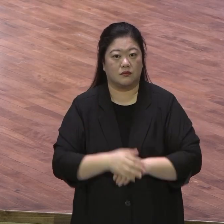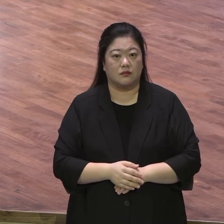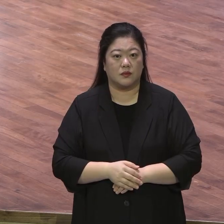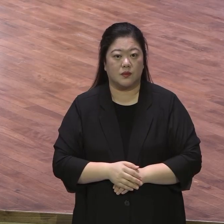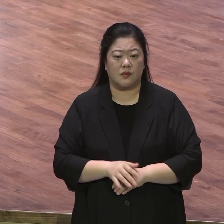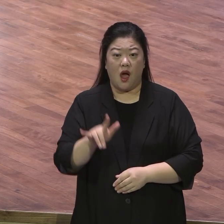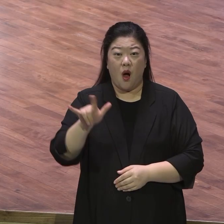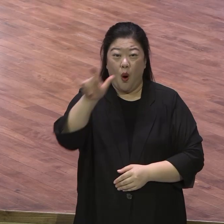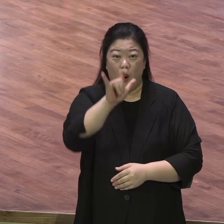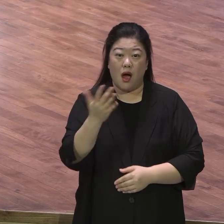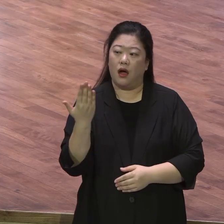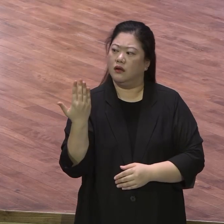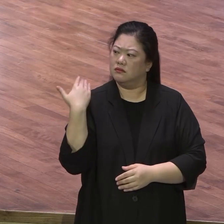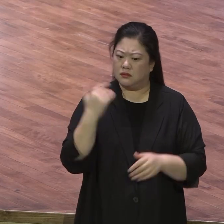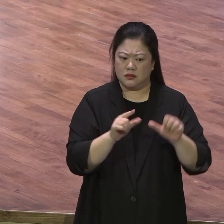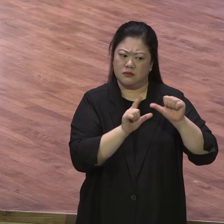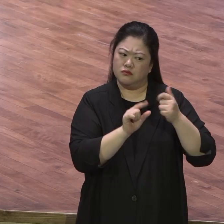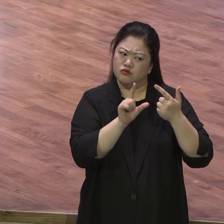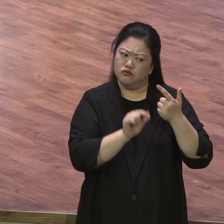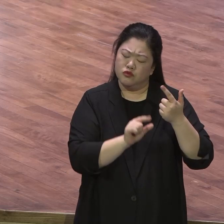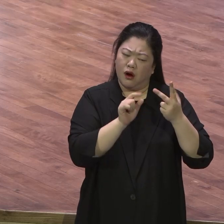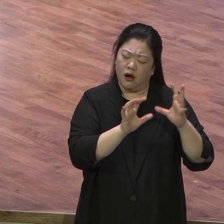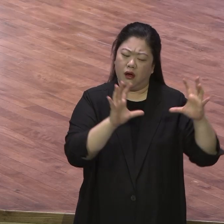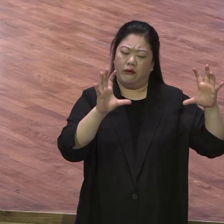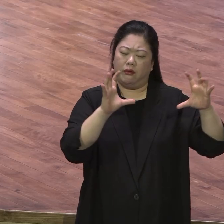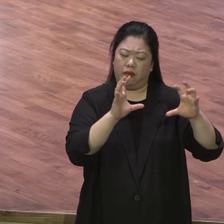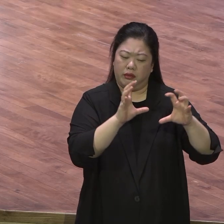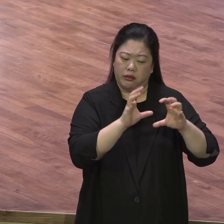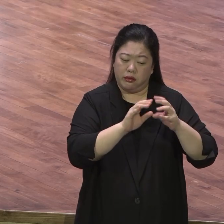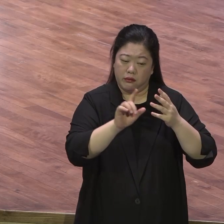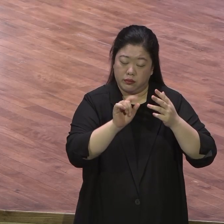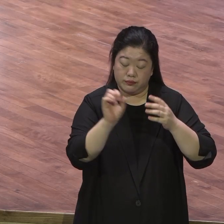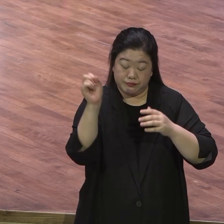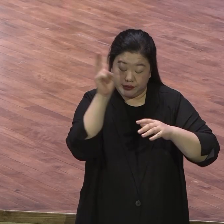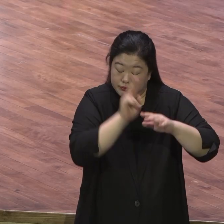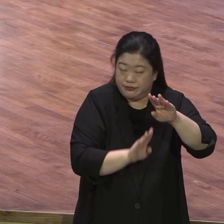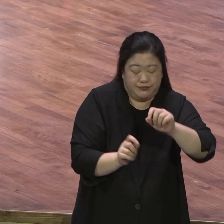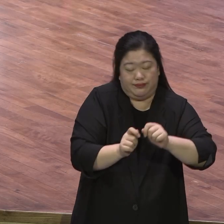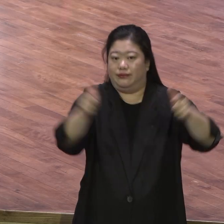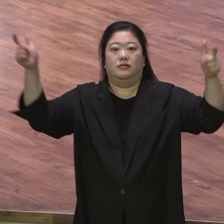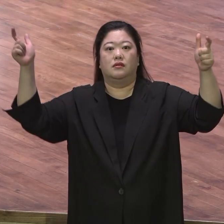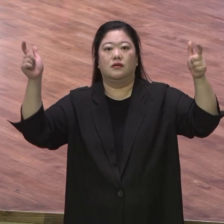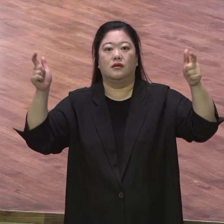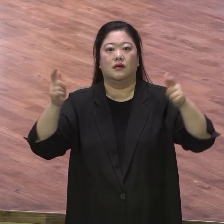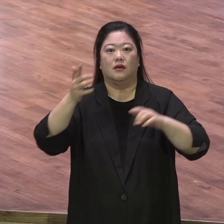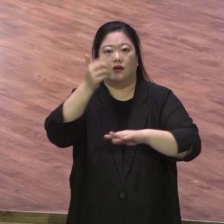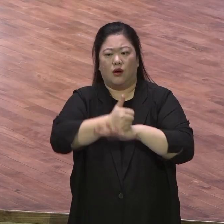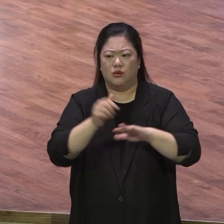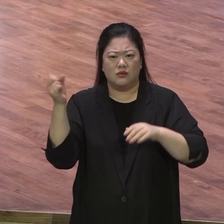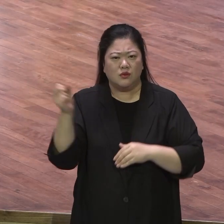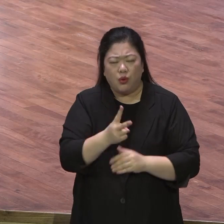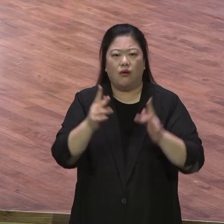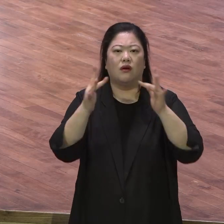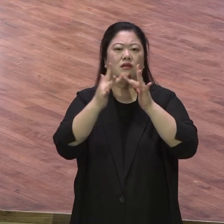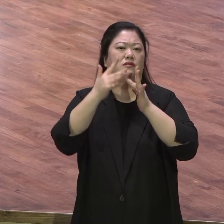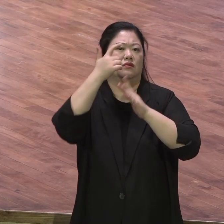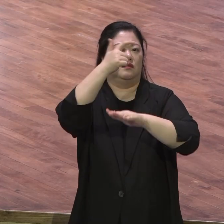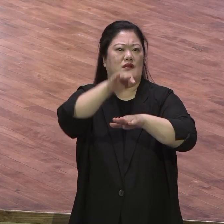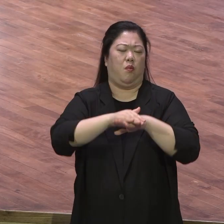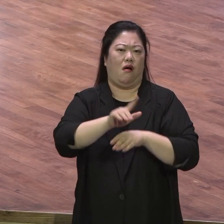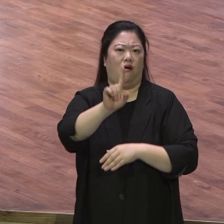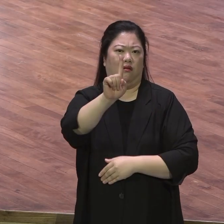그렇게 확산이 되면서 비대면 예배만 그렇게 드리는 상황이 되었습니다. 우리